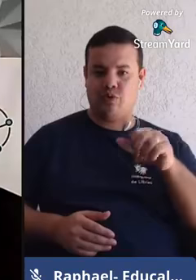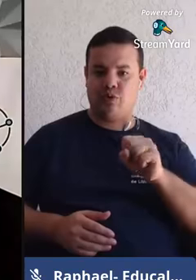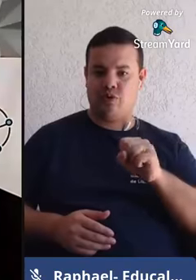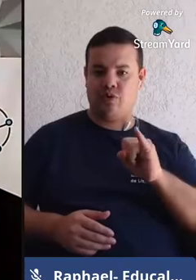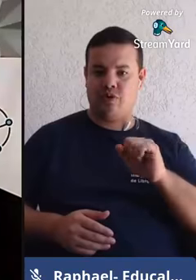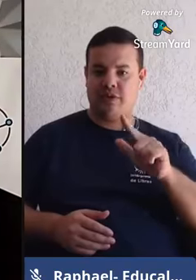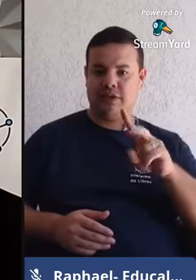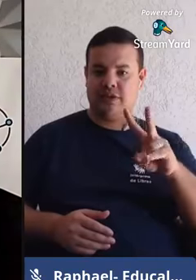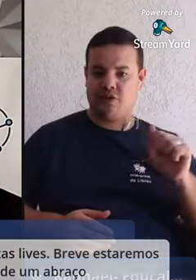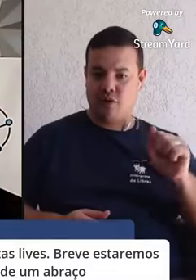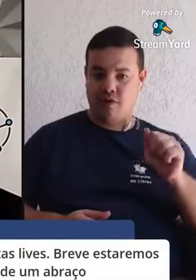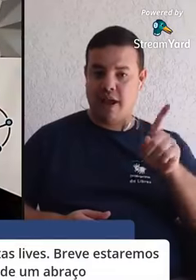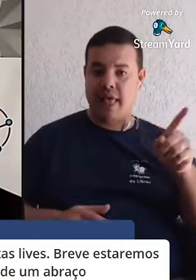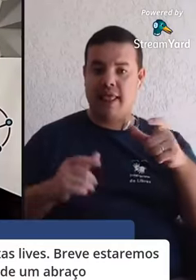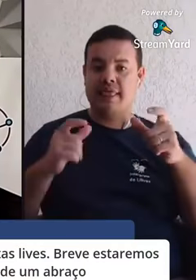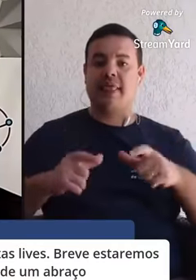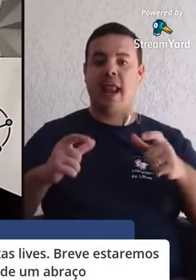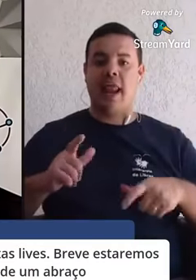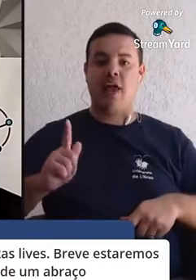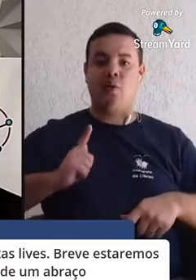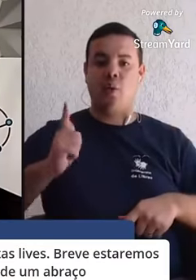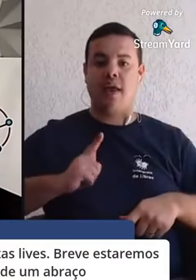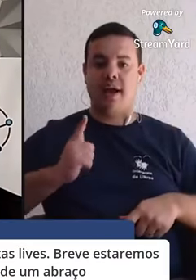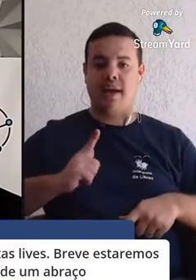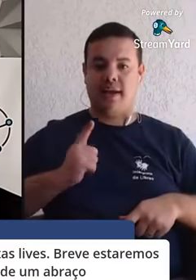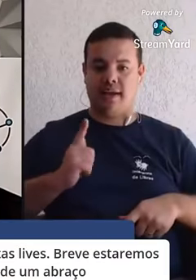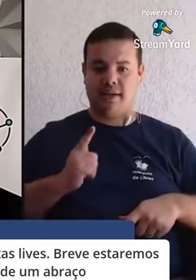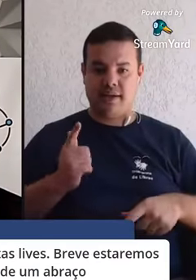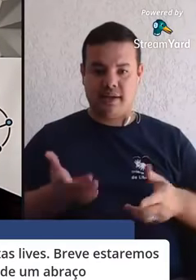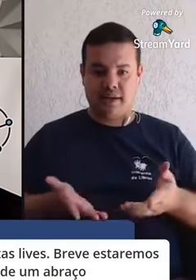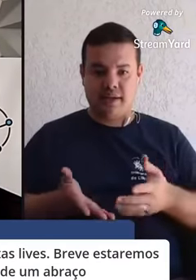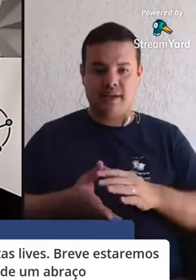lá em Goiânia. O